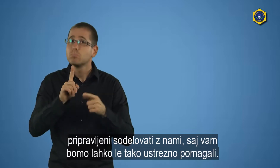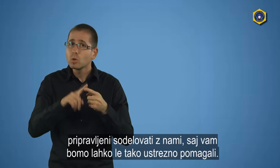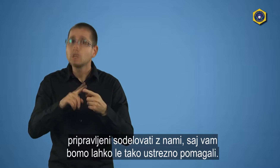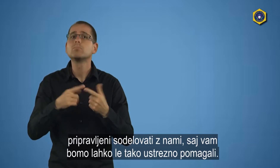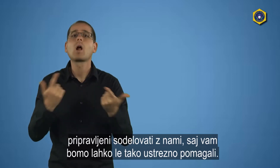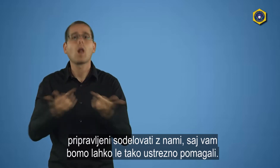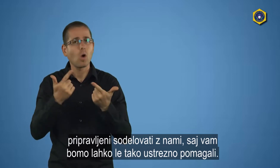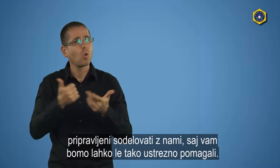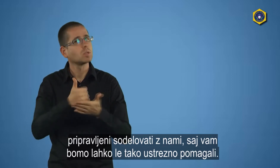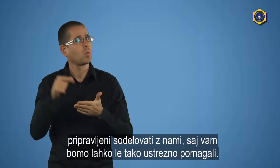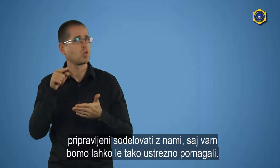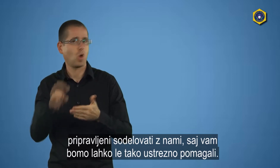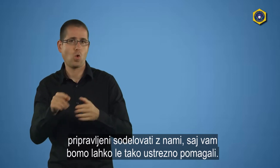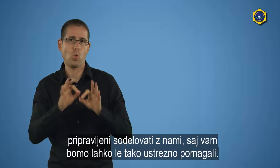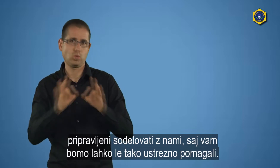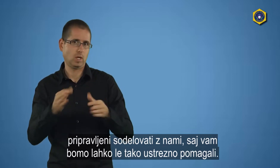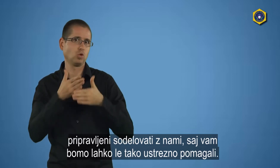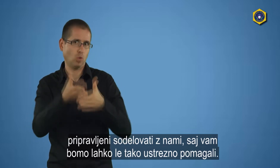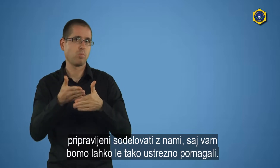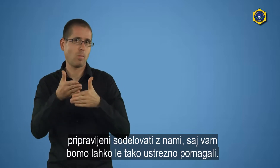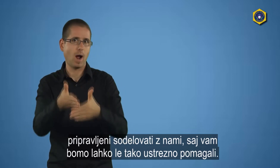tako ustrezno pomagali.